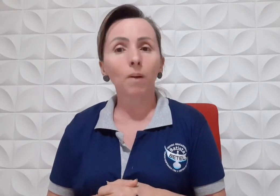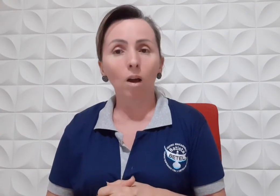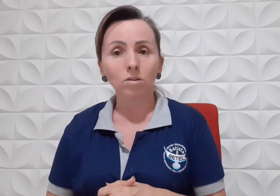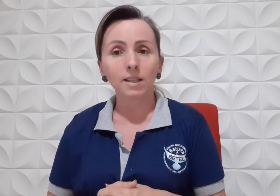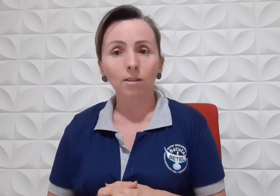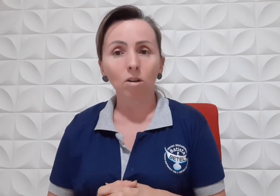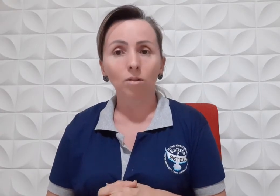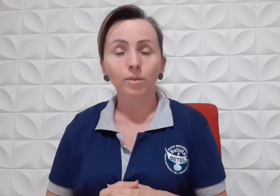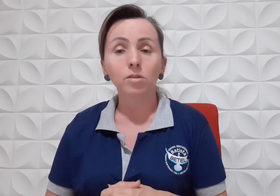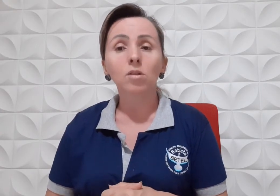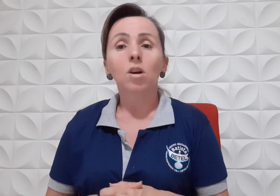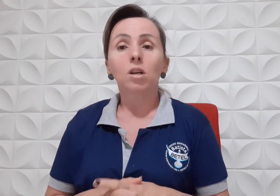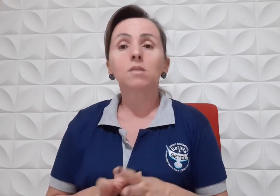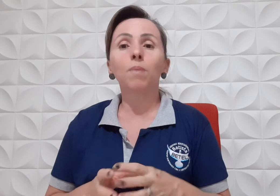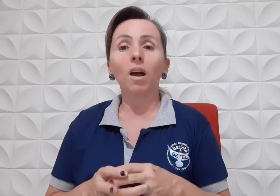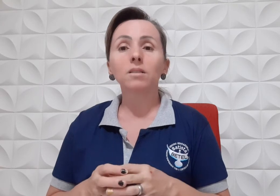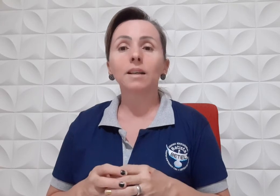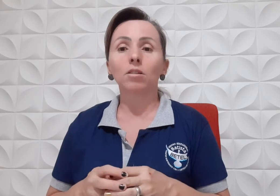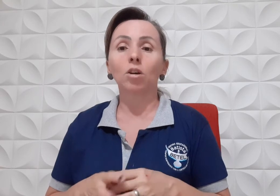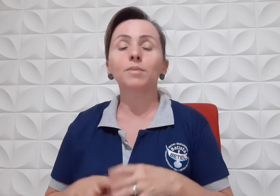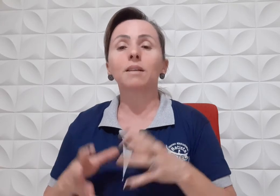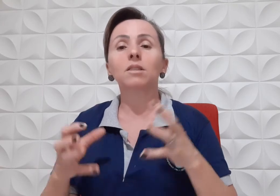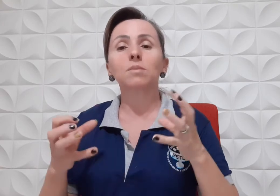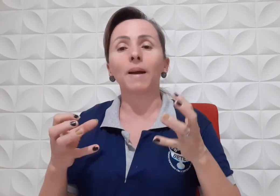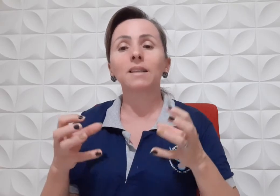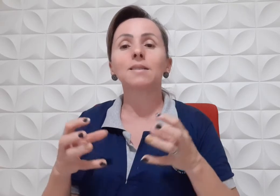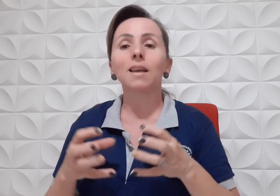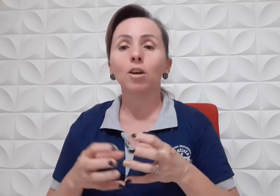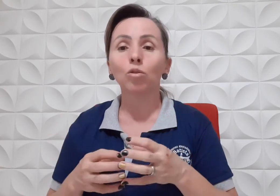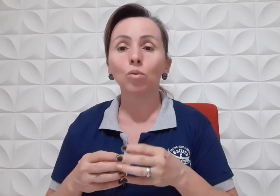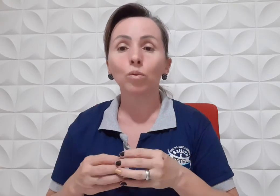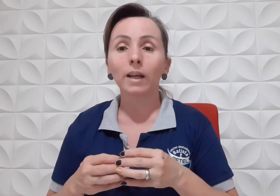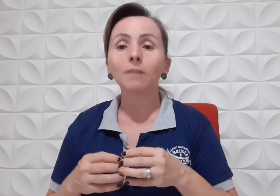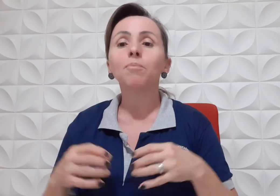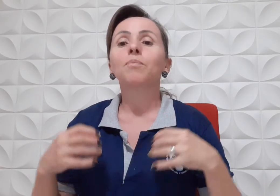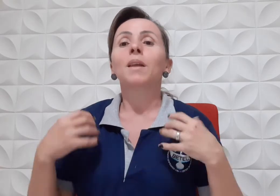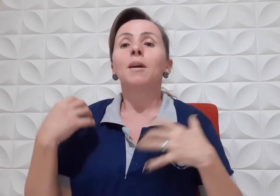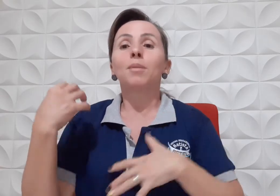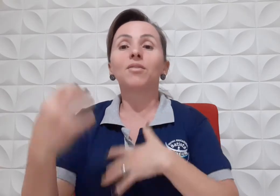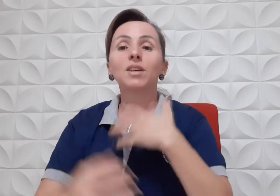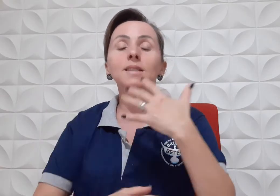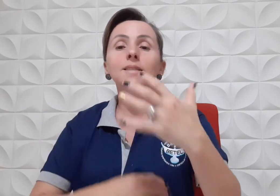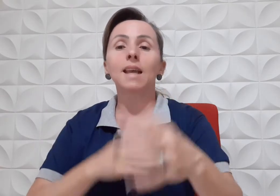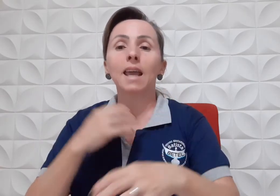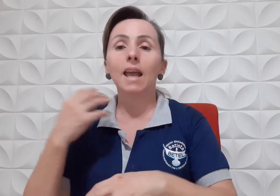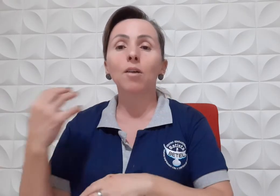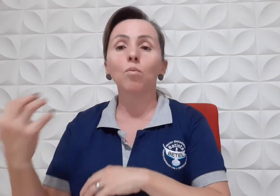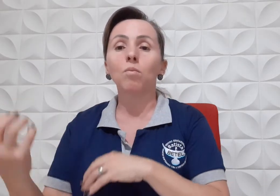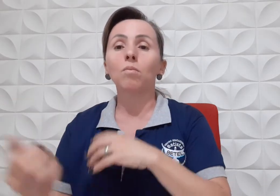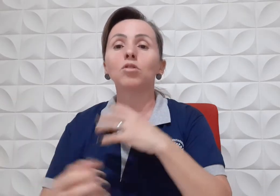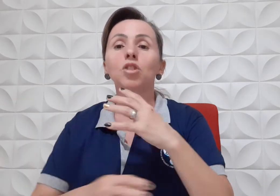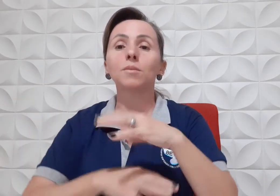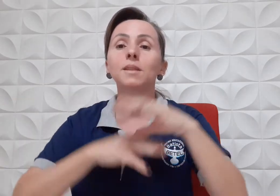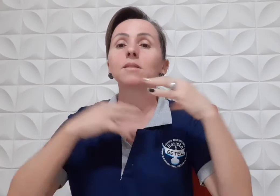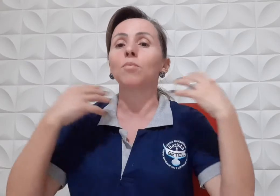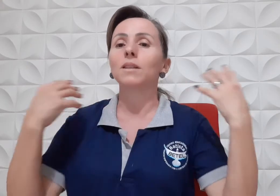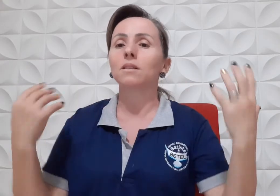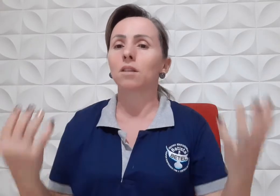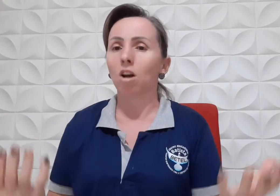blocos econômicos. Os blocos econômicos é quando os países se reúnem para fazer, digamos assim, uma